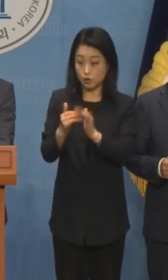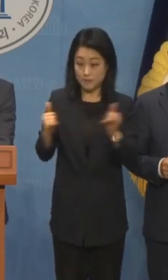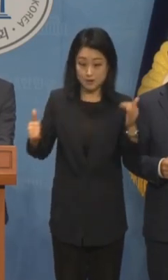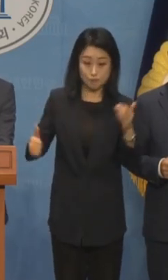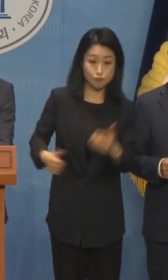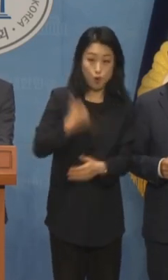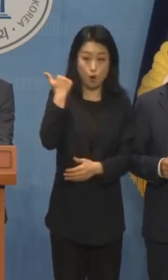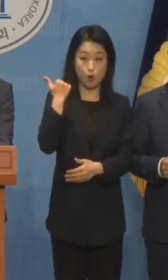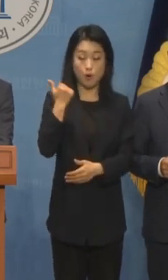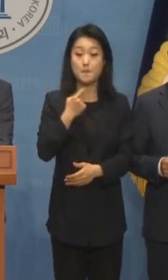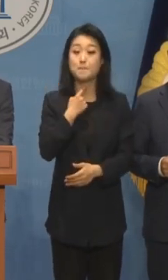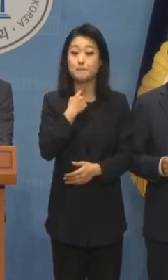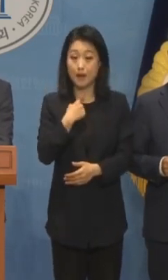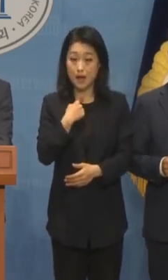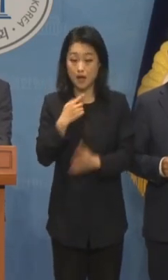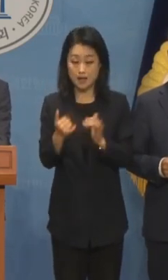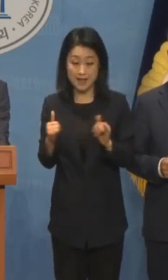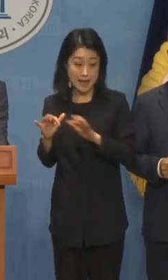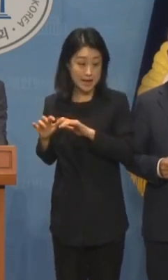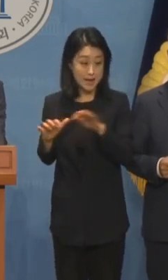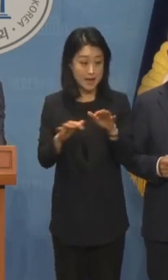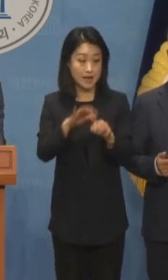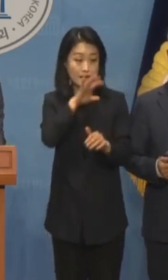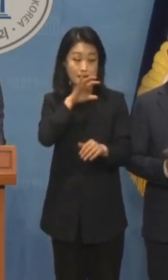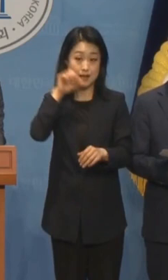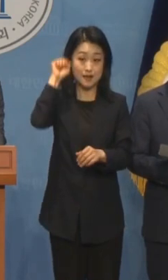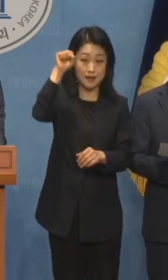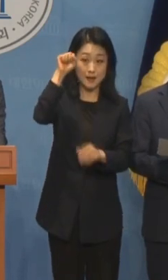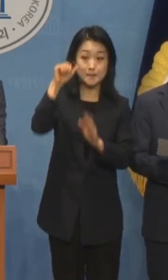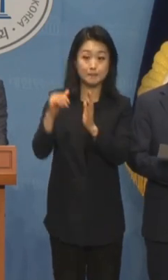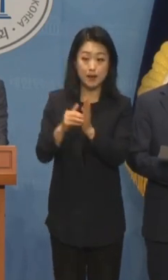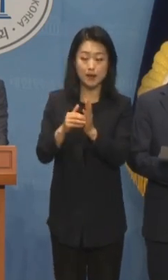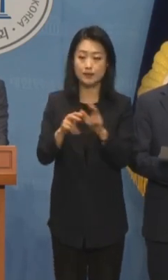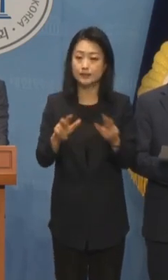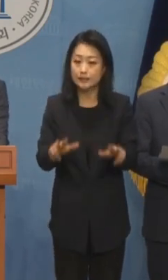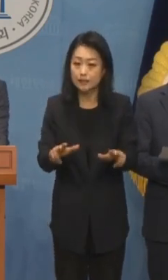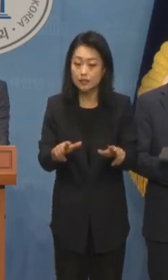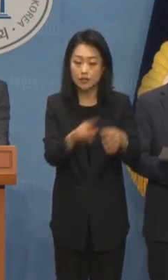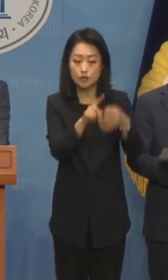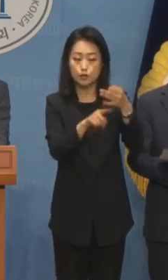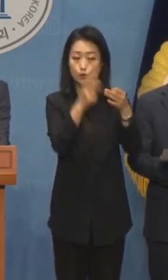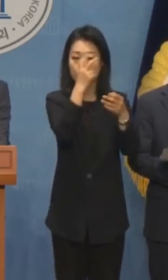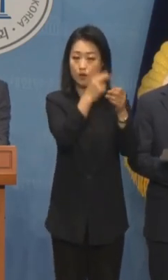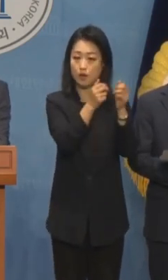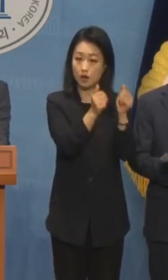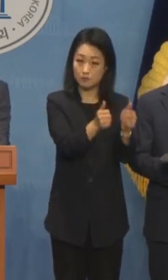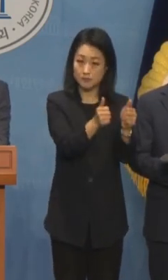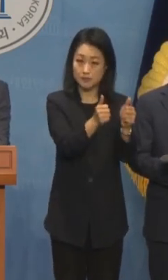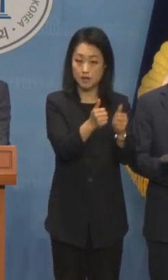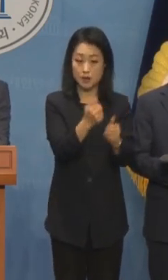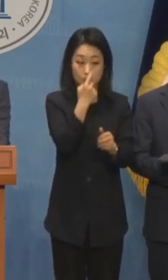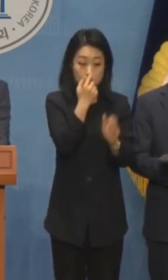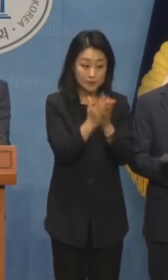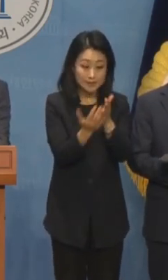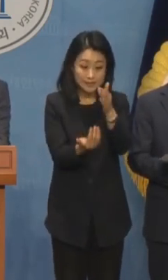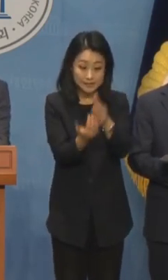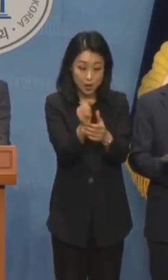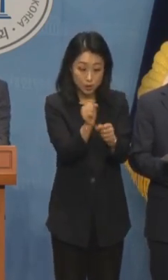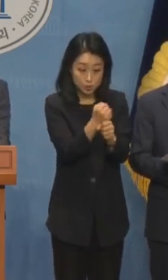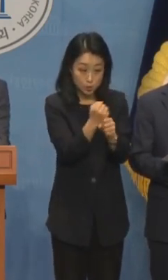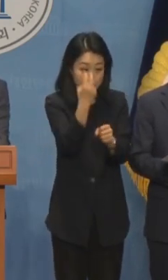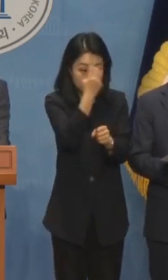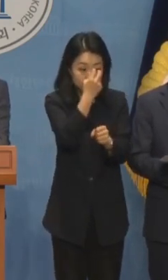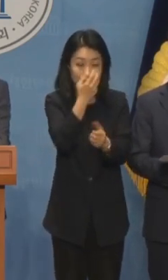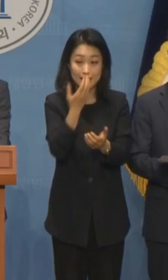광장으로 떠져 나오게 했습니다. 이번엔 윤석열 검찰이 자신들의 사건 조작 의혹을